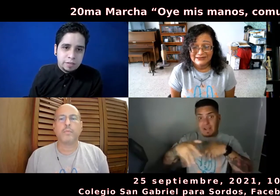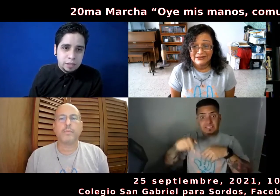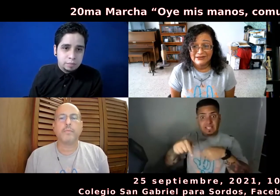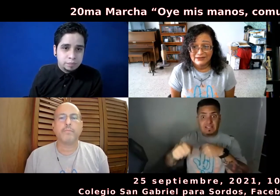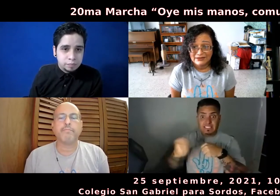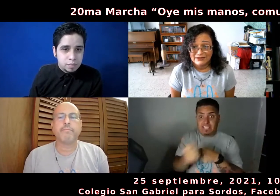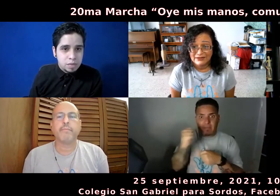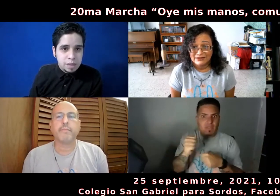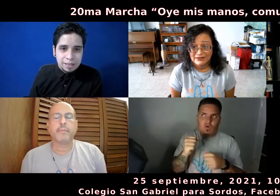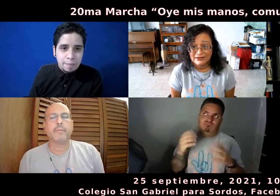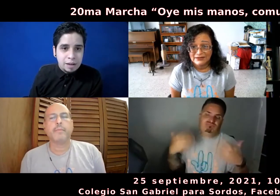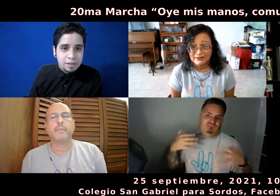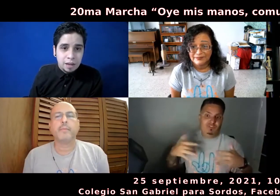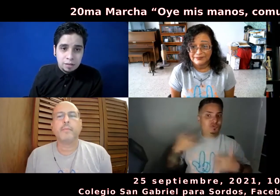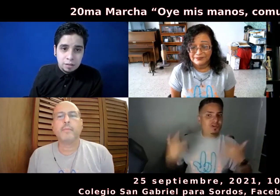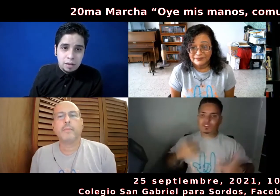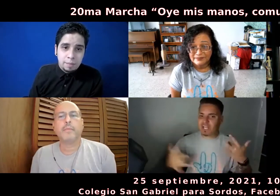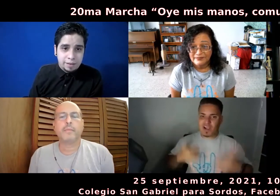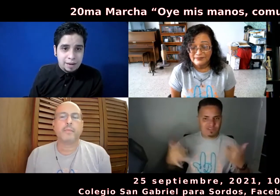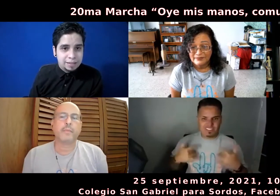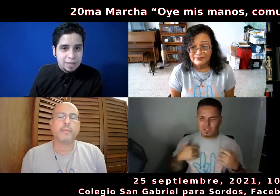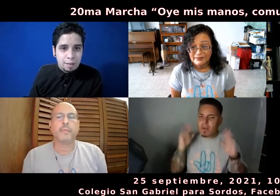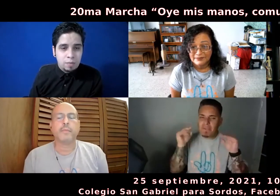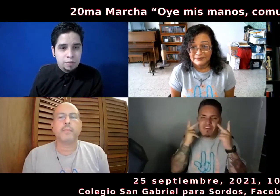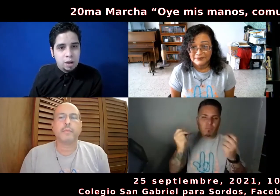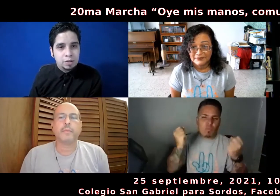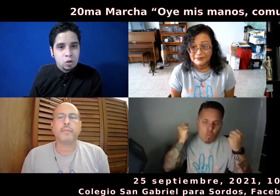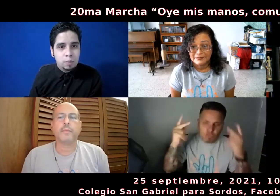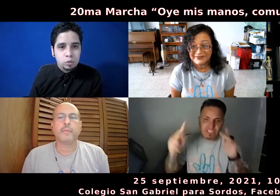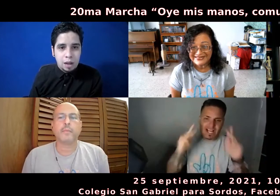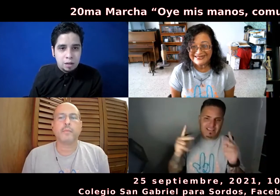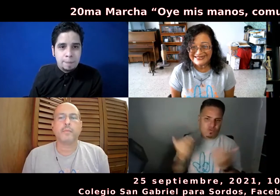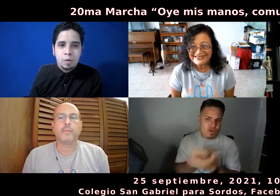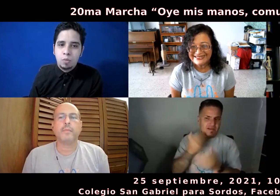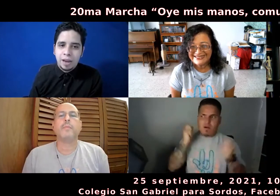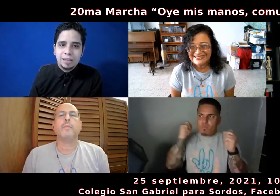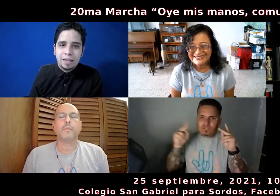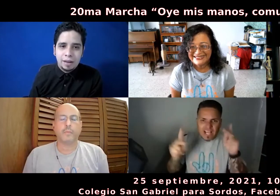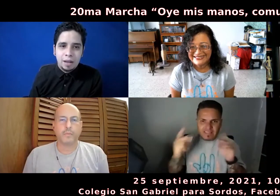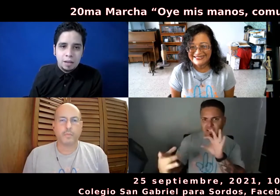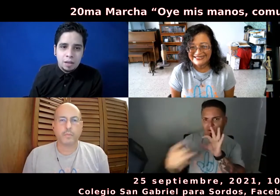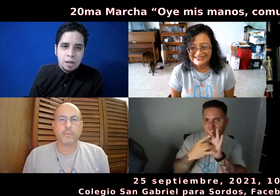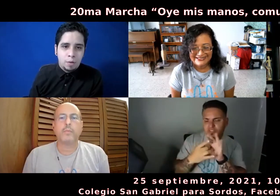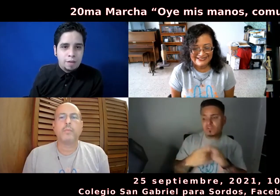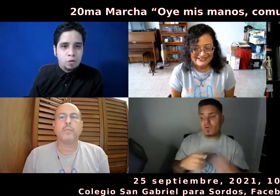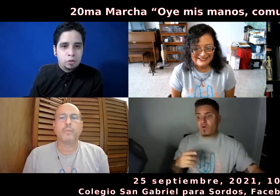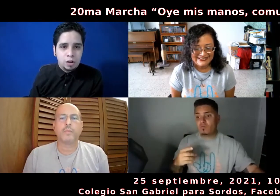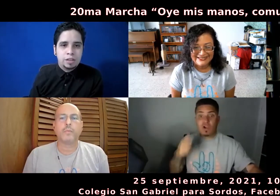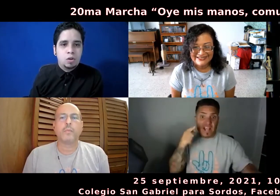sí, esta marcha va a ser este sábado, va a ser un evento brutal, esperemos que mucha gente venga y pueda disfrutar, conecte con